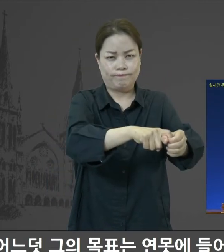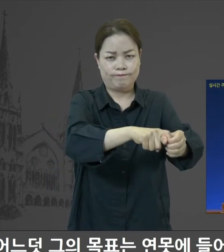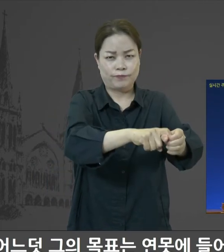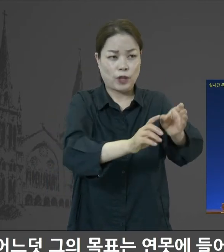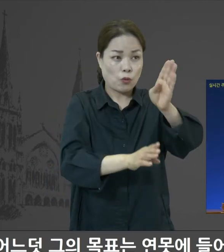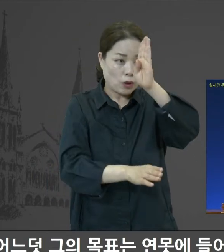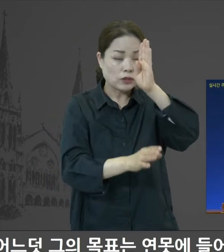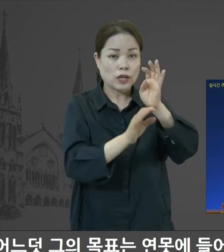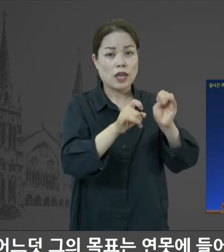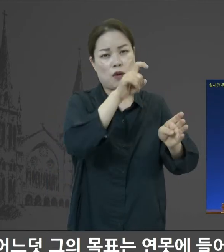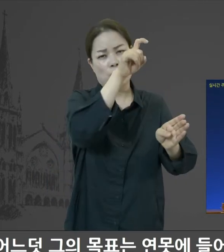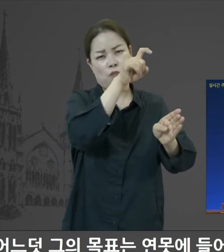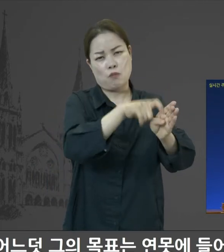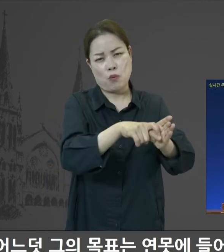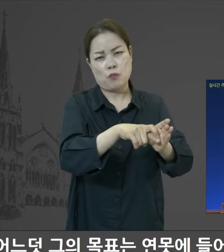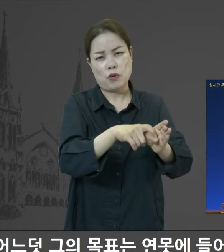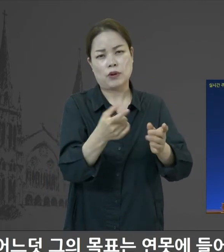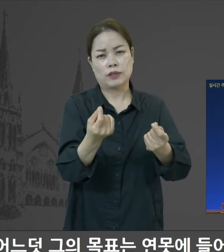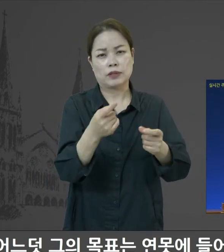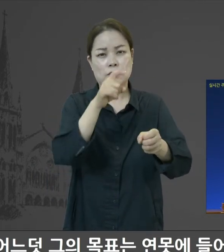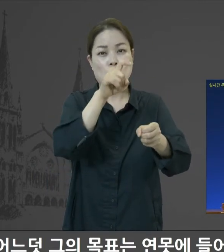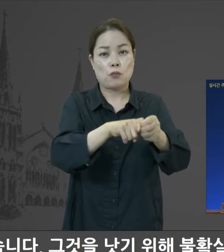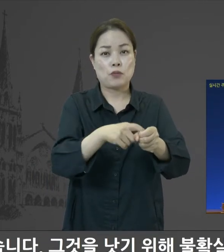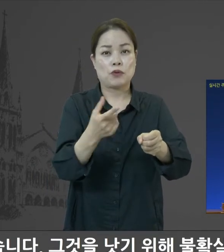되지 않았나, 그런 생각을 해봅니다.